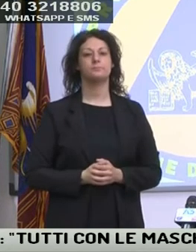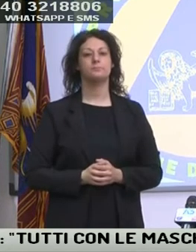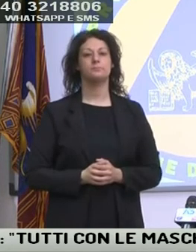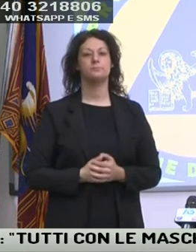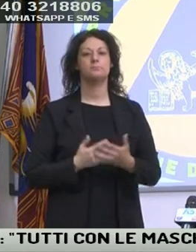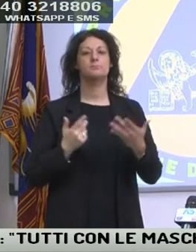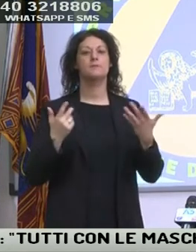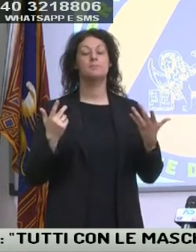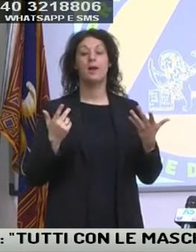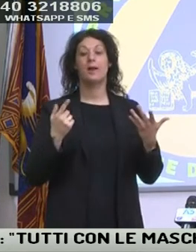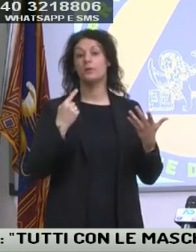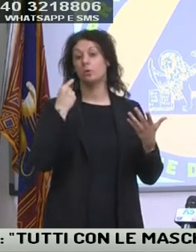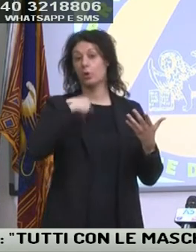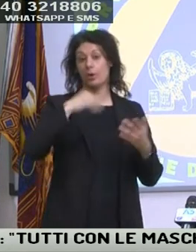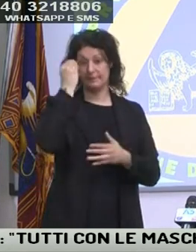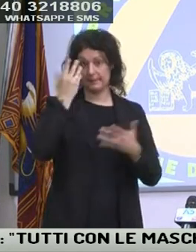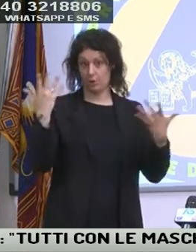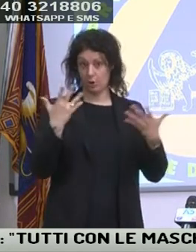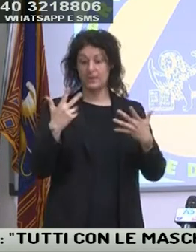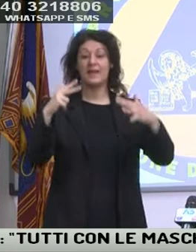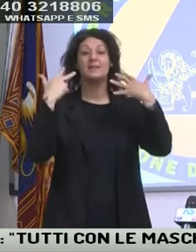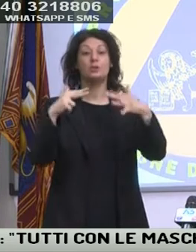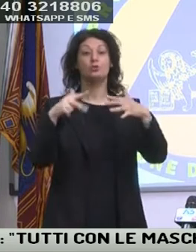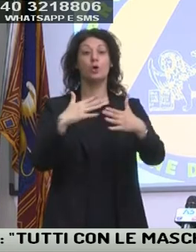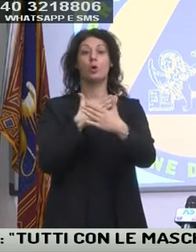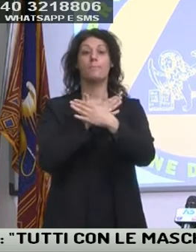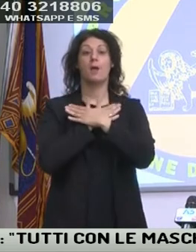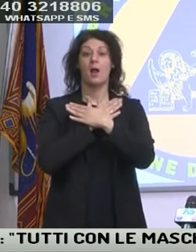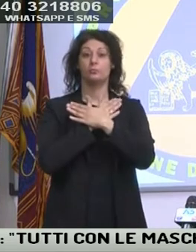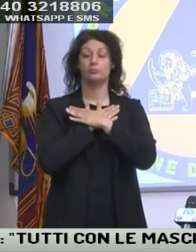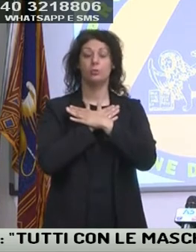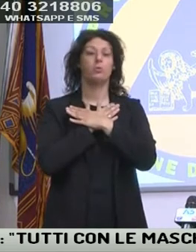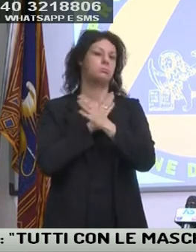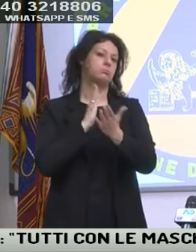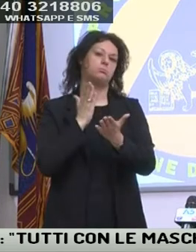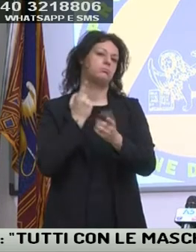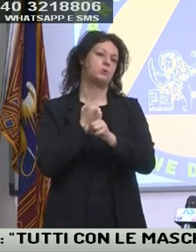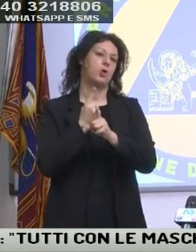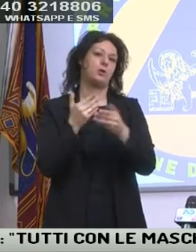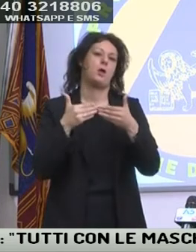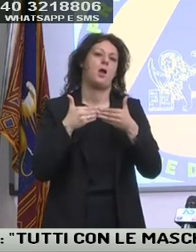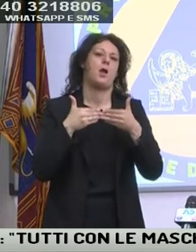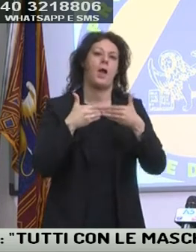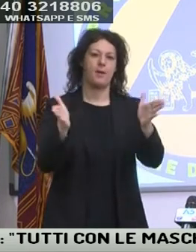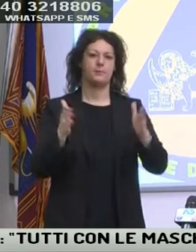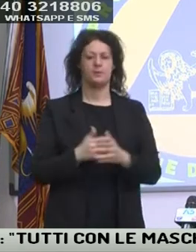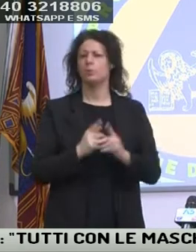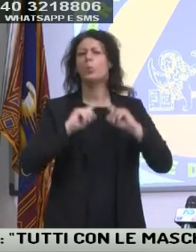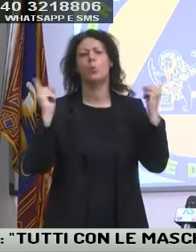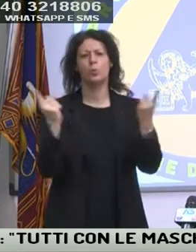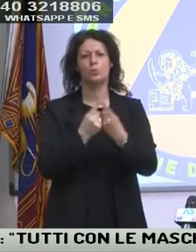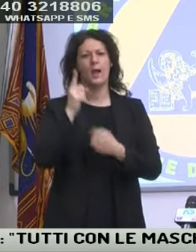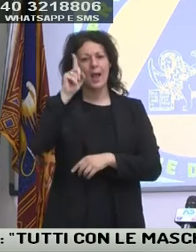punto di caduta sia il 18 di maggio per le aperture. E sto parlando di aperture di tutti quelli che sono i servizi alla